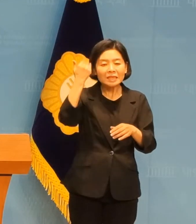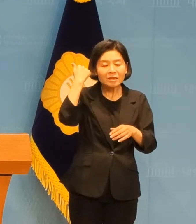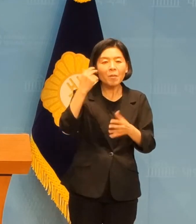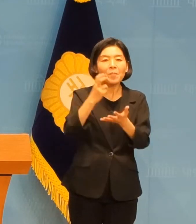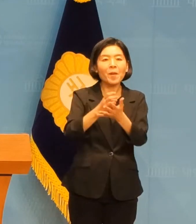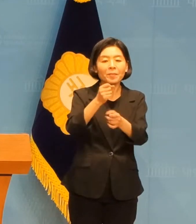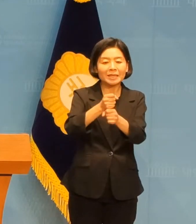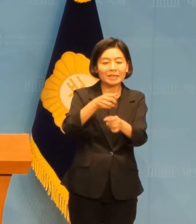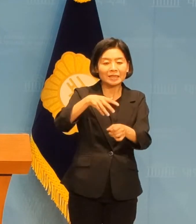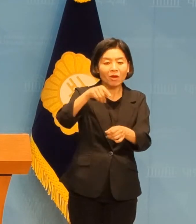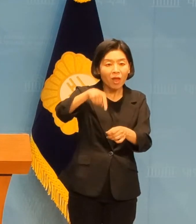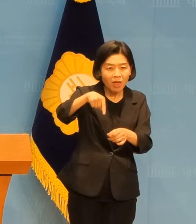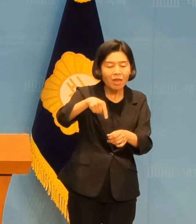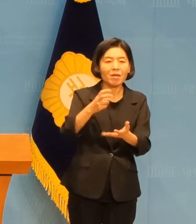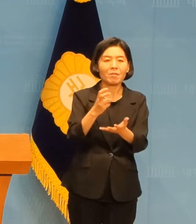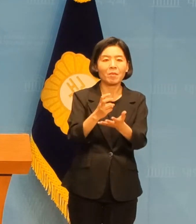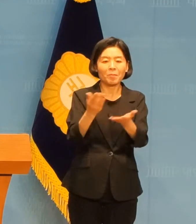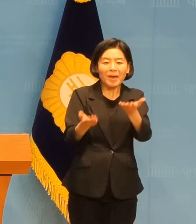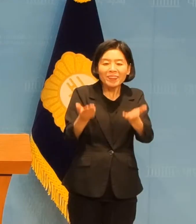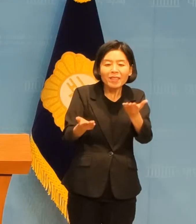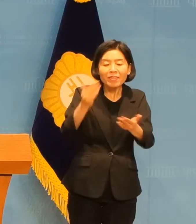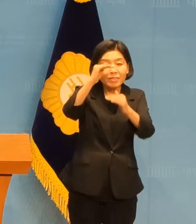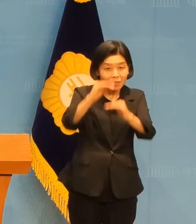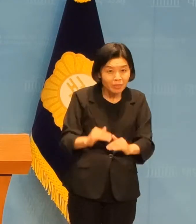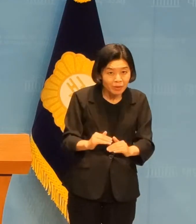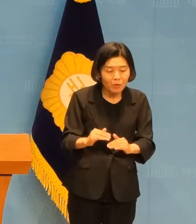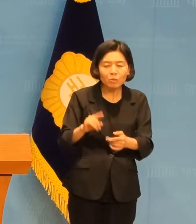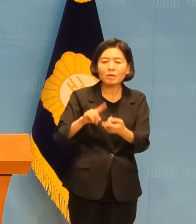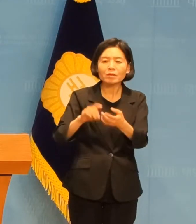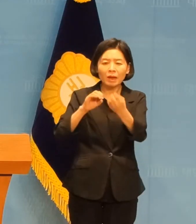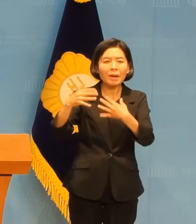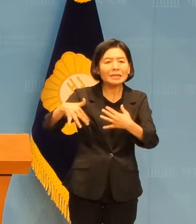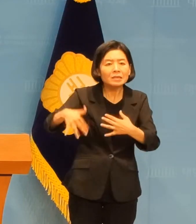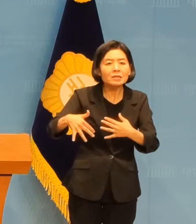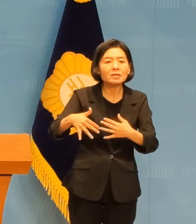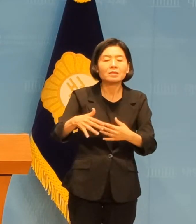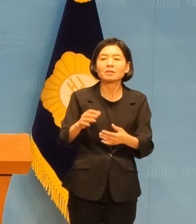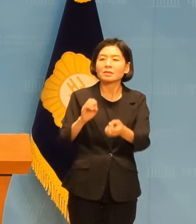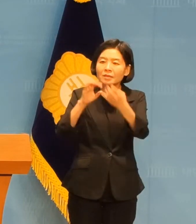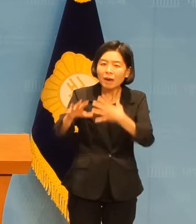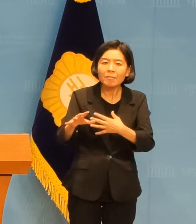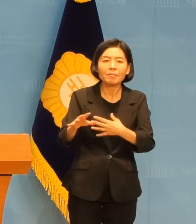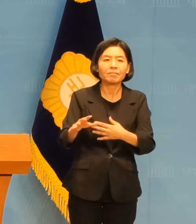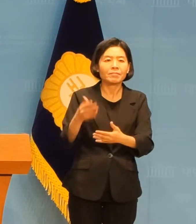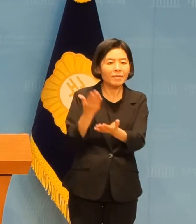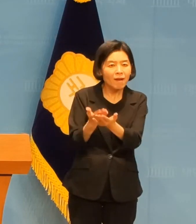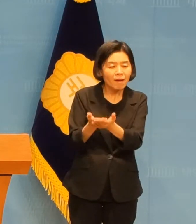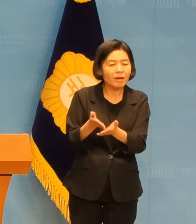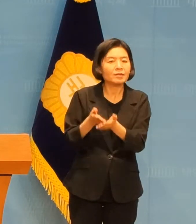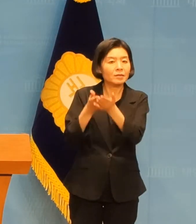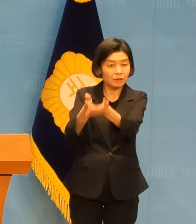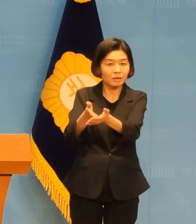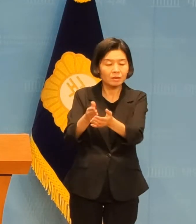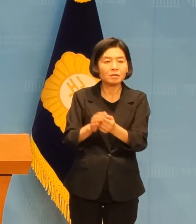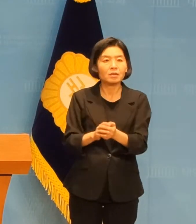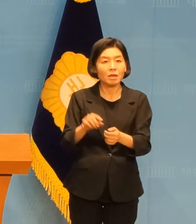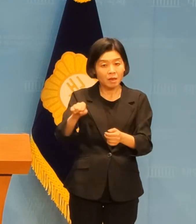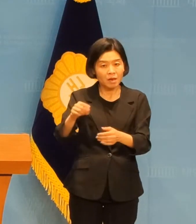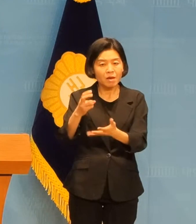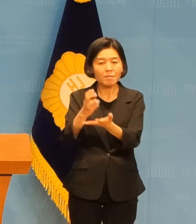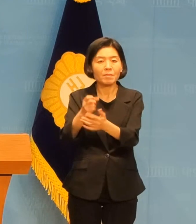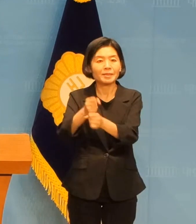당시에 법제처의 유권 해석을 요청했던 그 내용에 대해서 답변을 요청을 했었고 이에